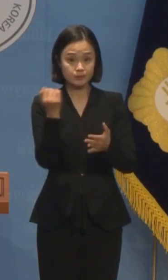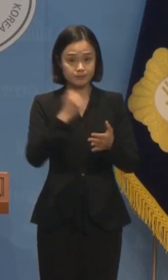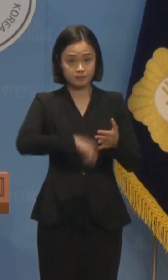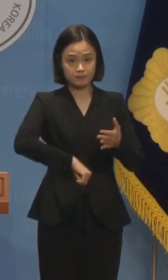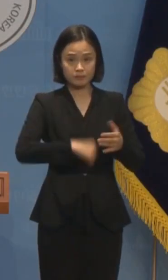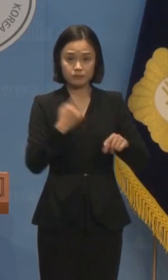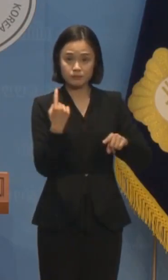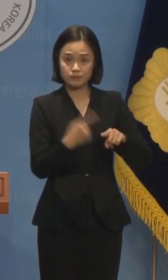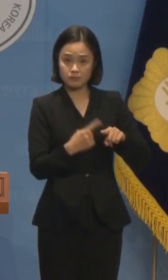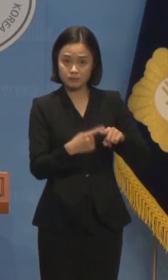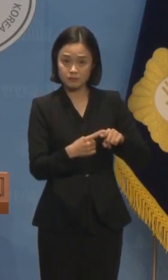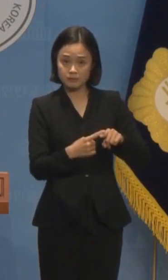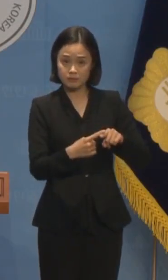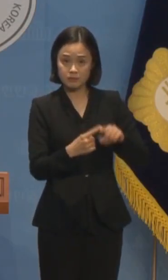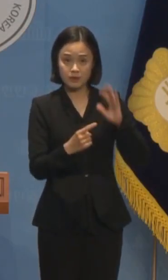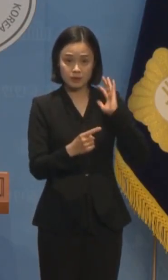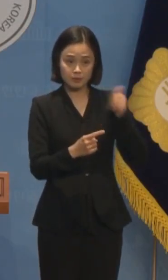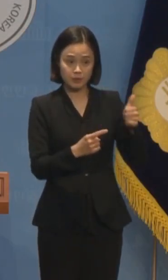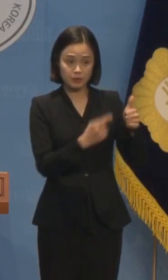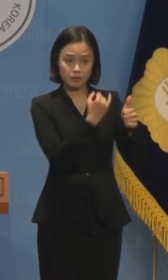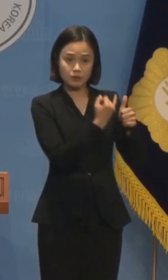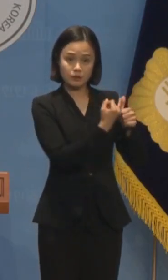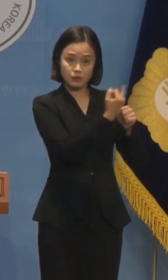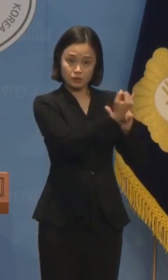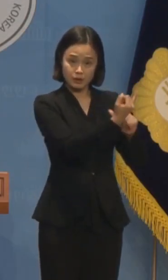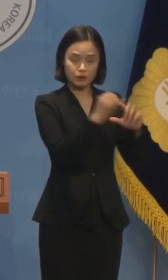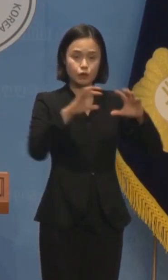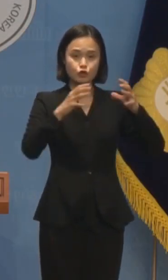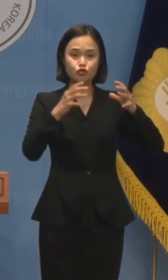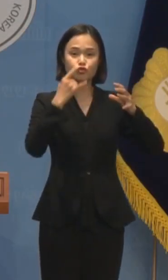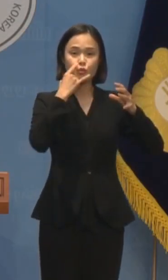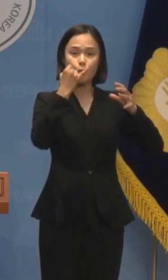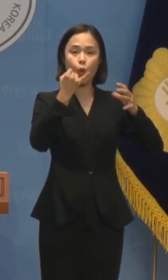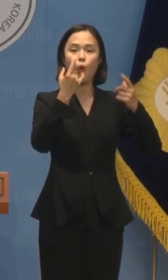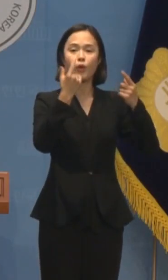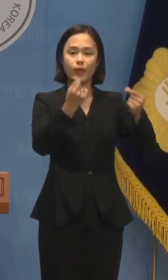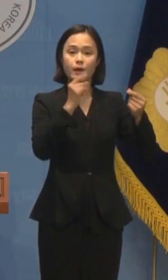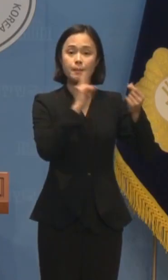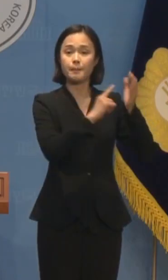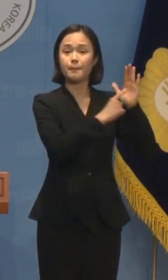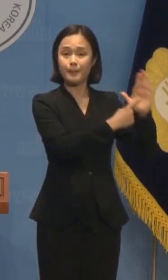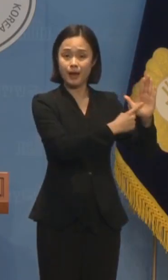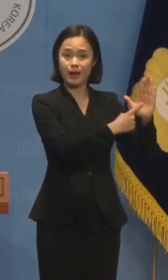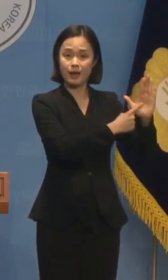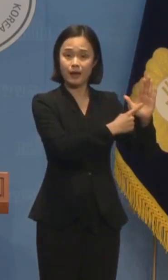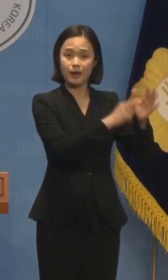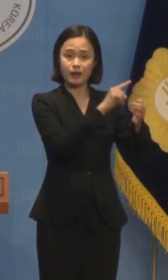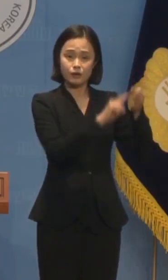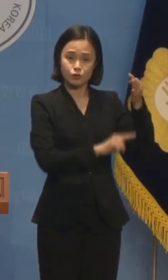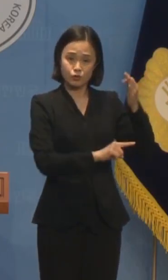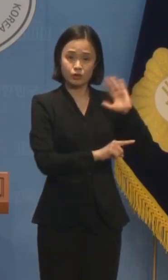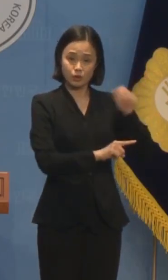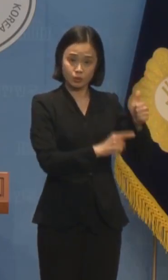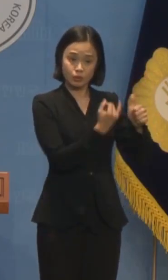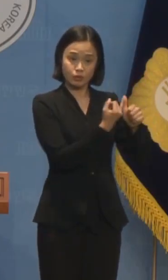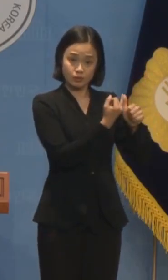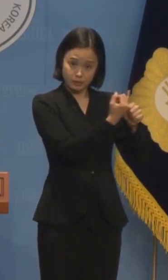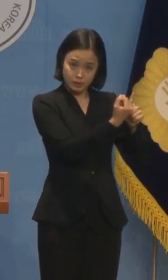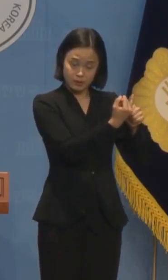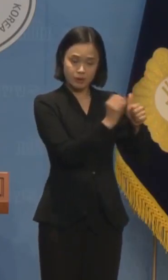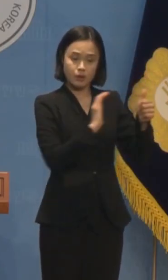김건희 여사는 국모라며 윤석열 대통령과 김건희 여사를 옹이하던 행태에 대한 보답입니까?